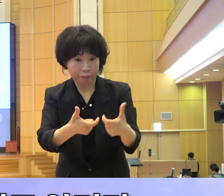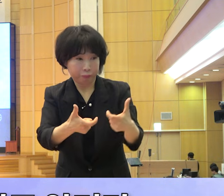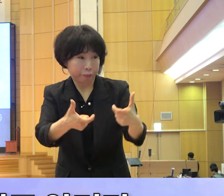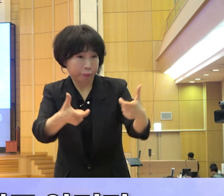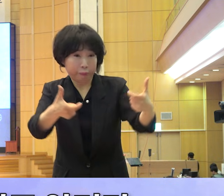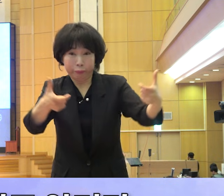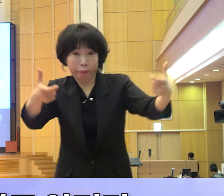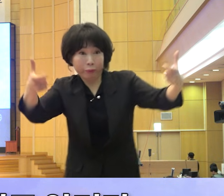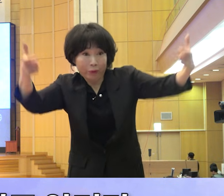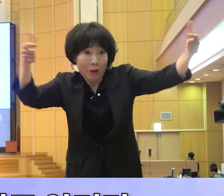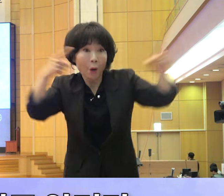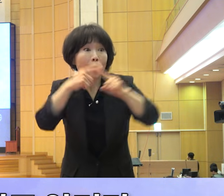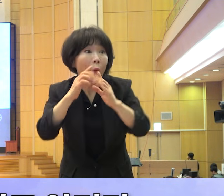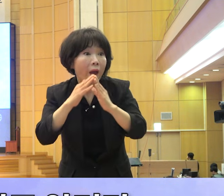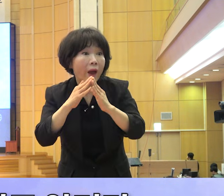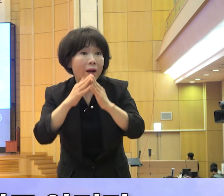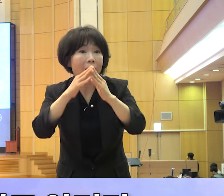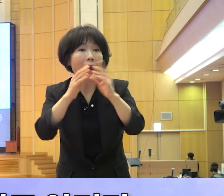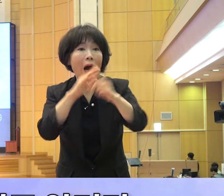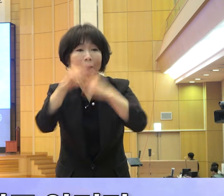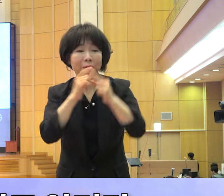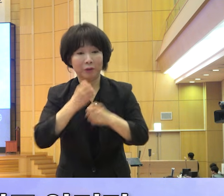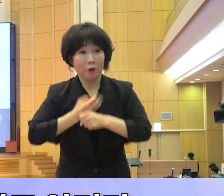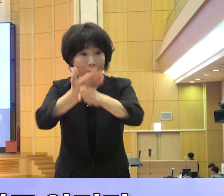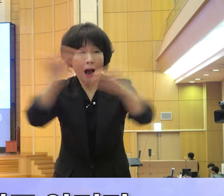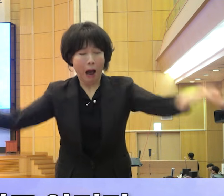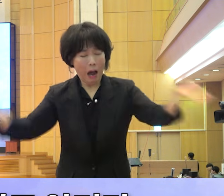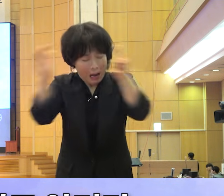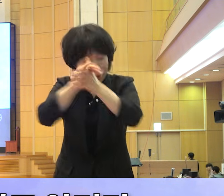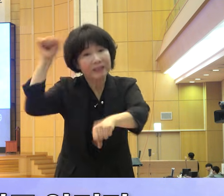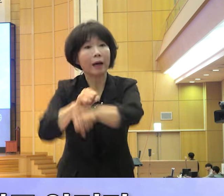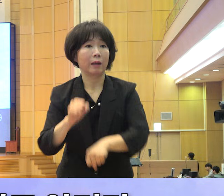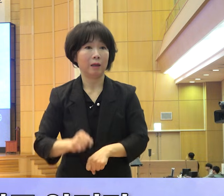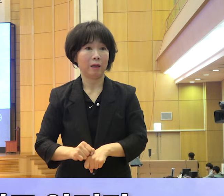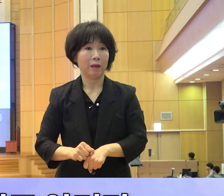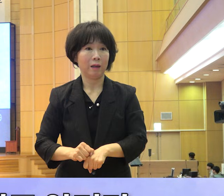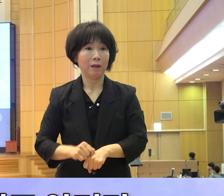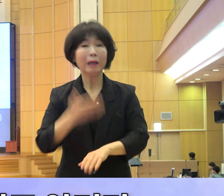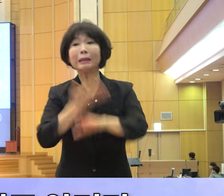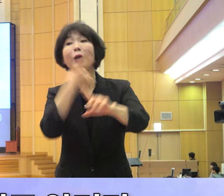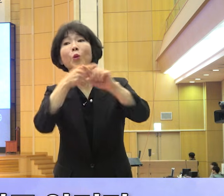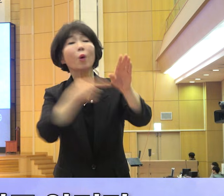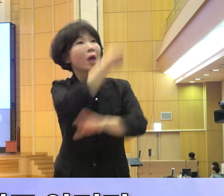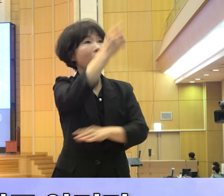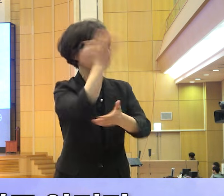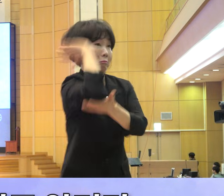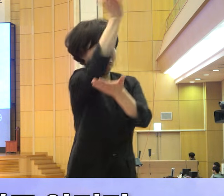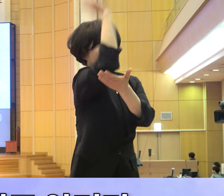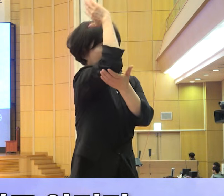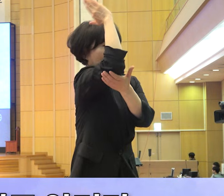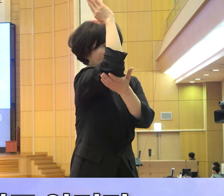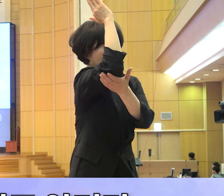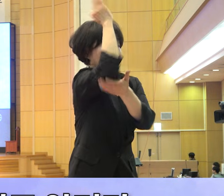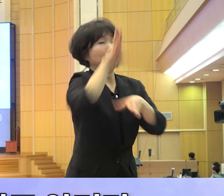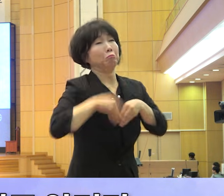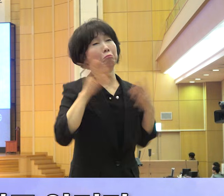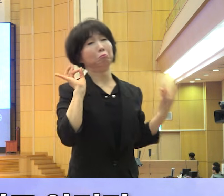아멘 소리가 커요. 어떤 교회는요, 아무리 말을 해도 아멘 안 해요.